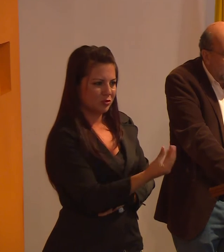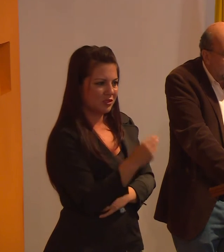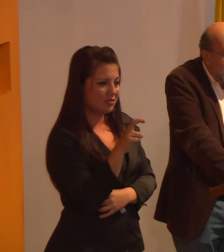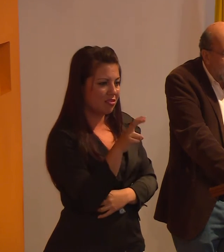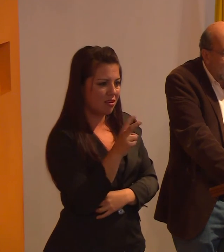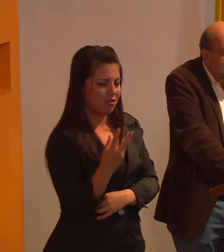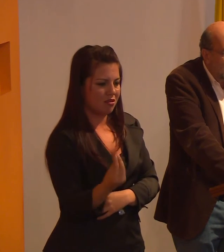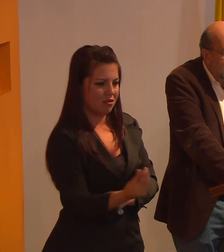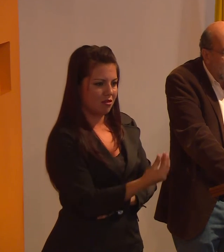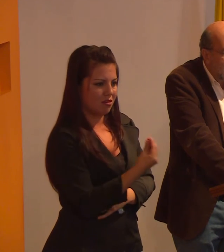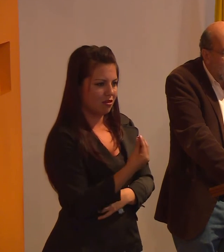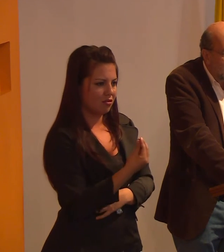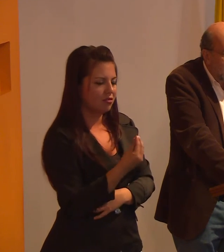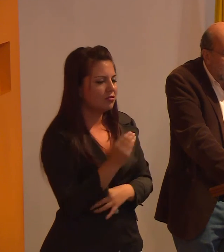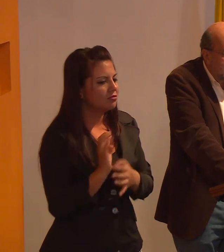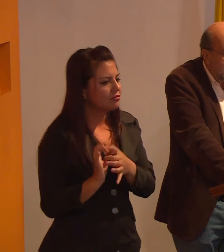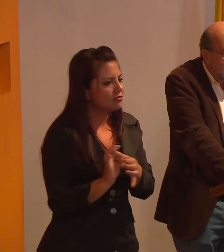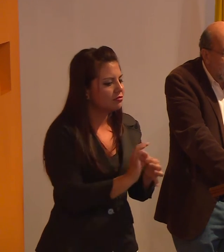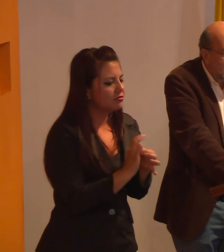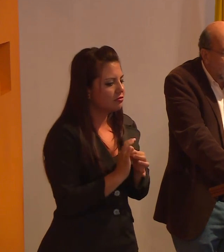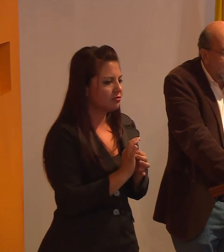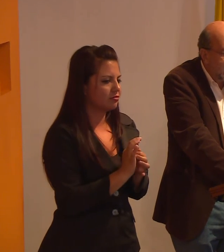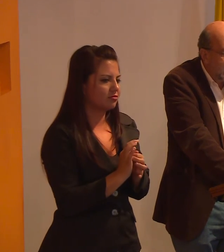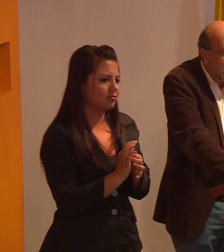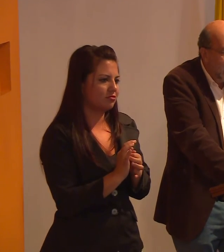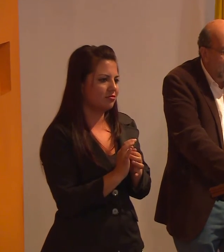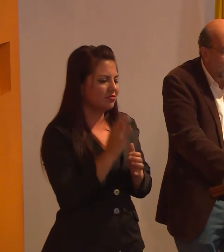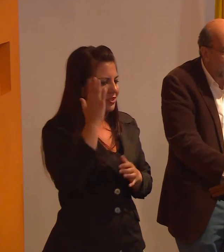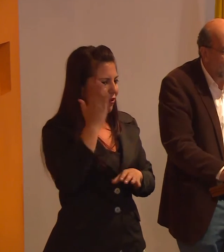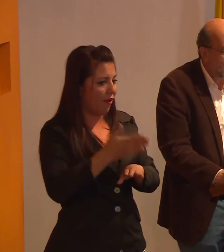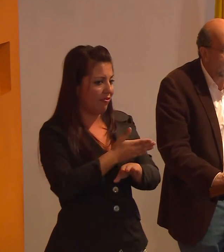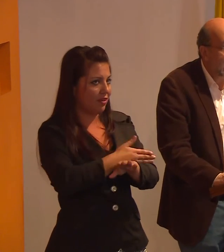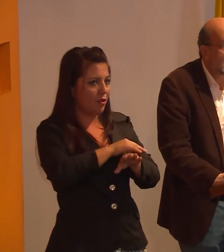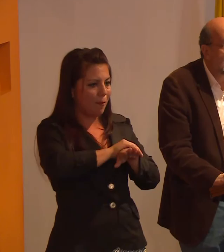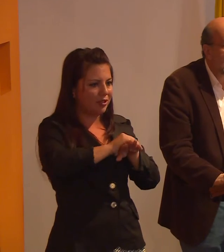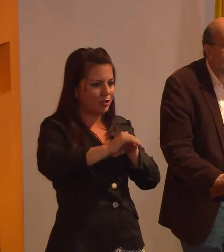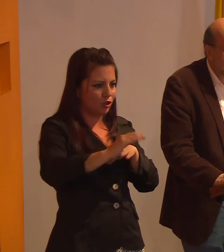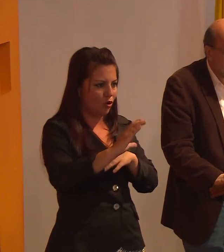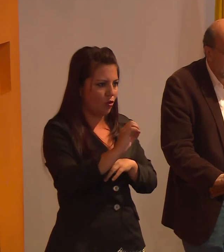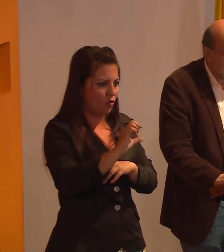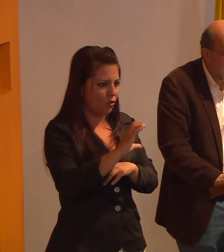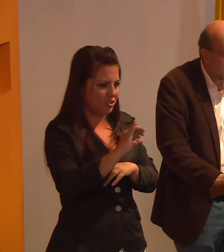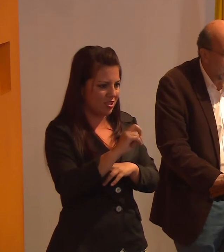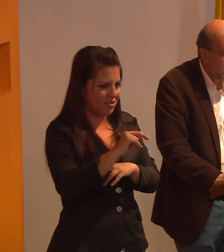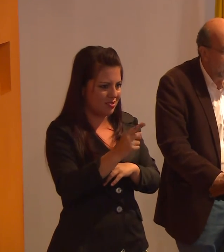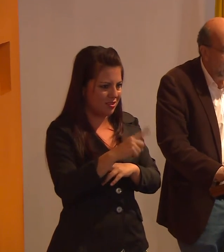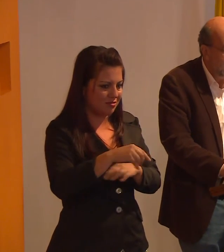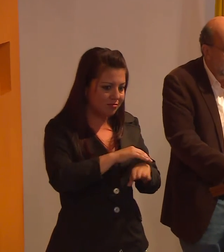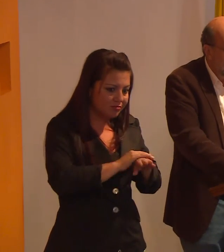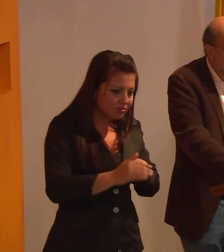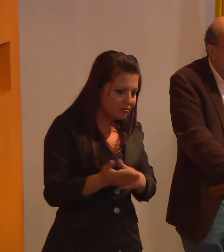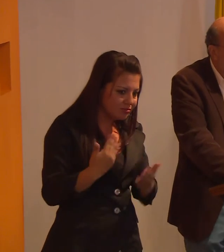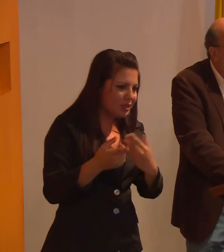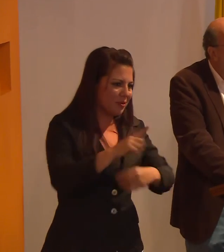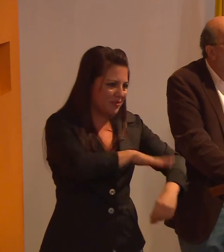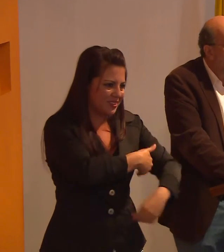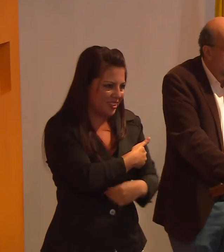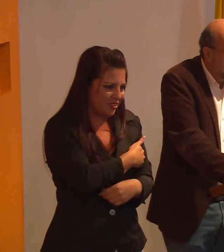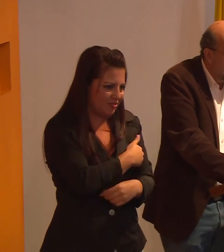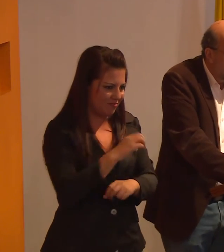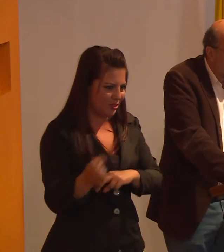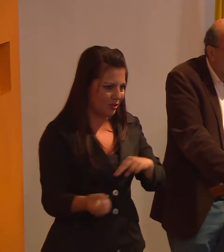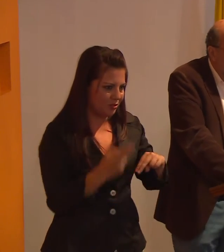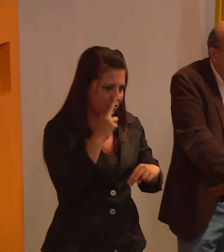alianza para responder a la invitación hecha por Colciencias y el MEN, la